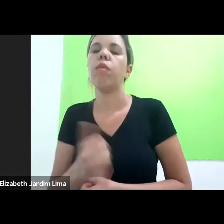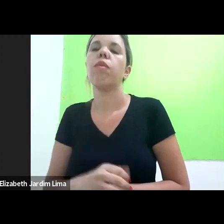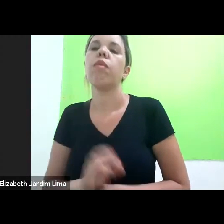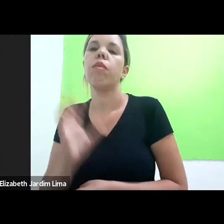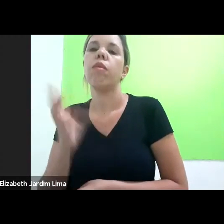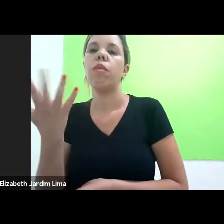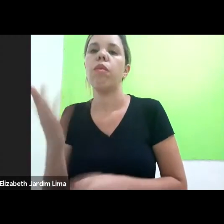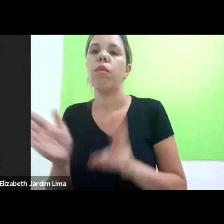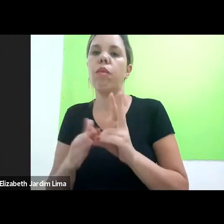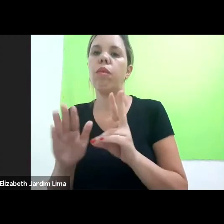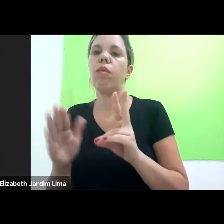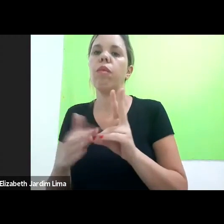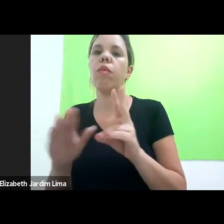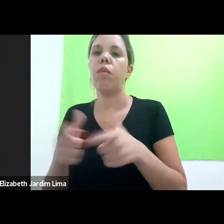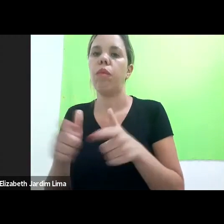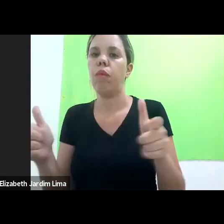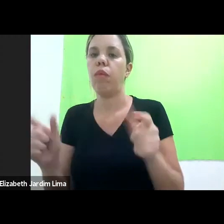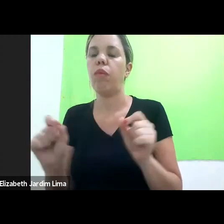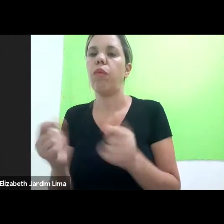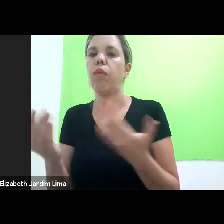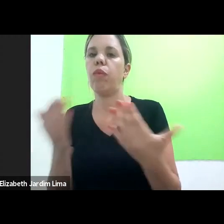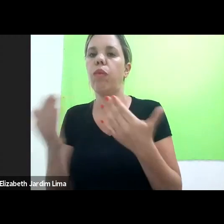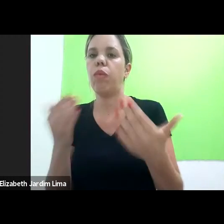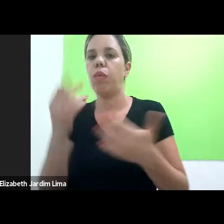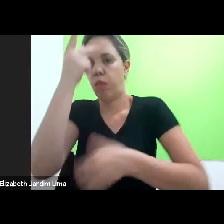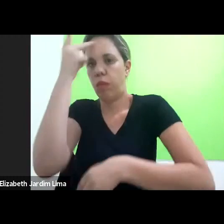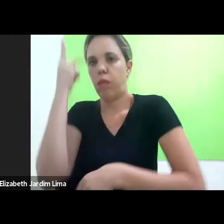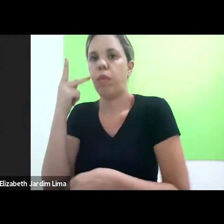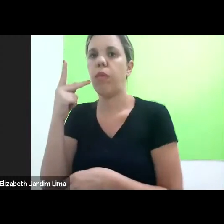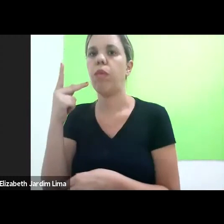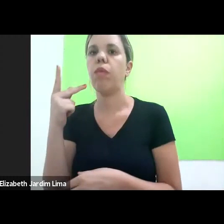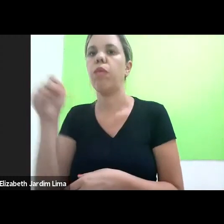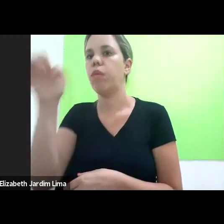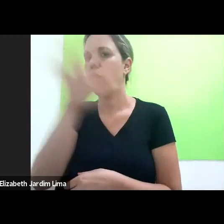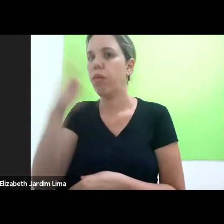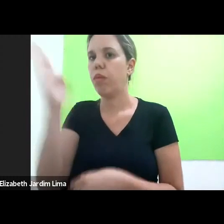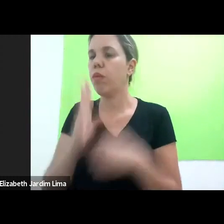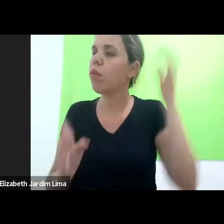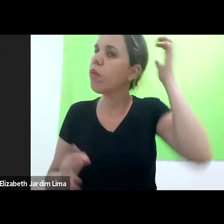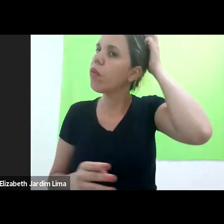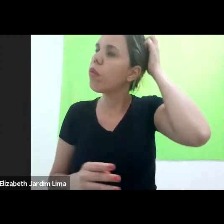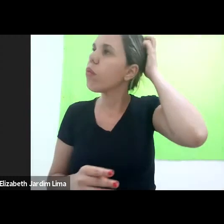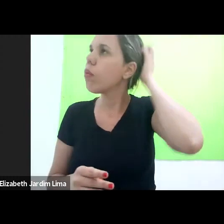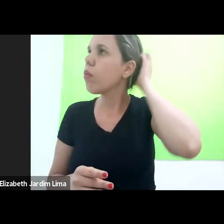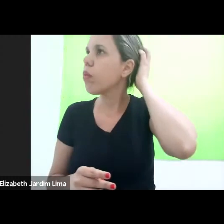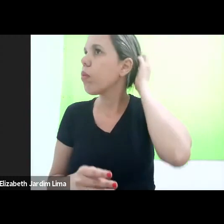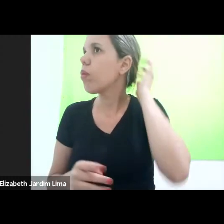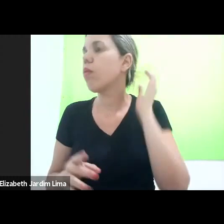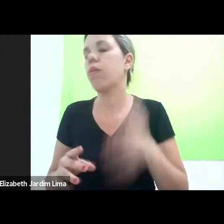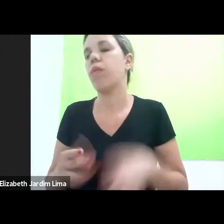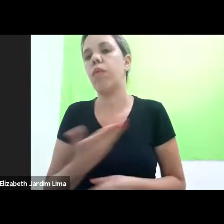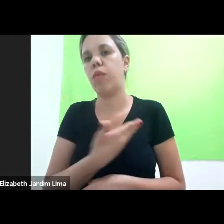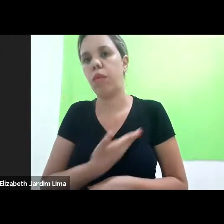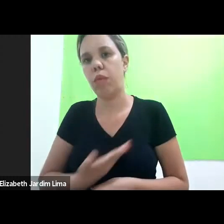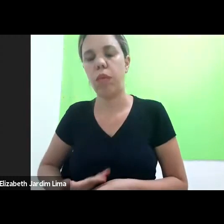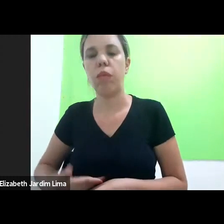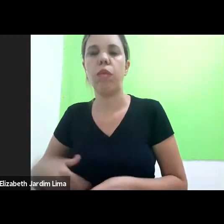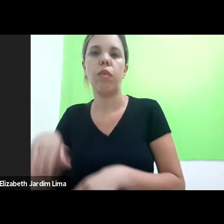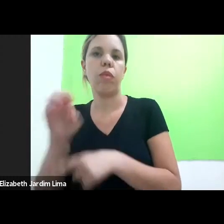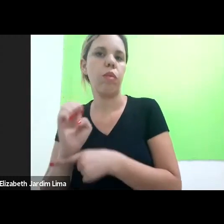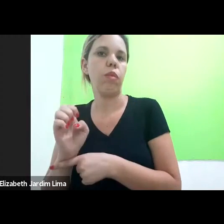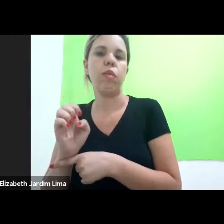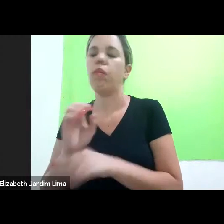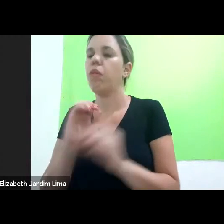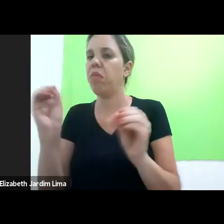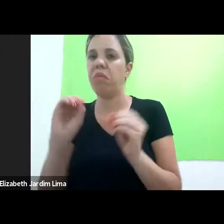muito maior quando comparado à população geral brasileira. E a União, o Estado, o governo, nada